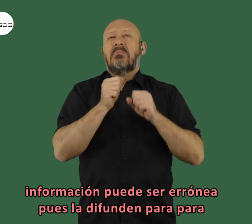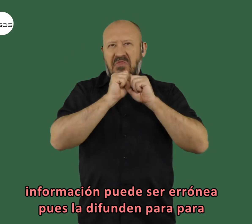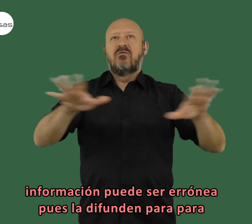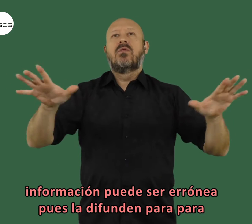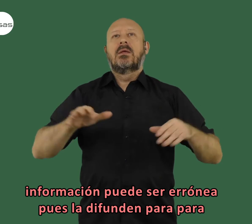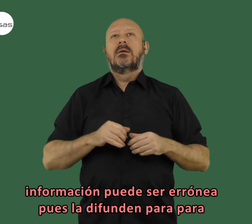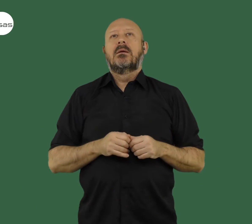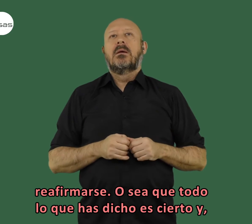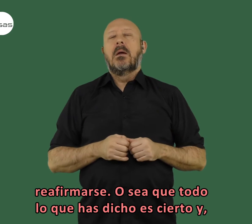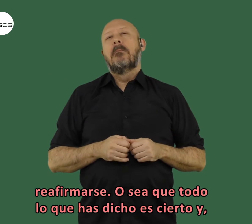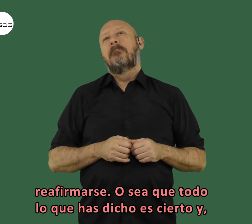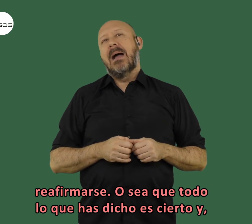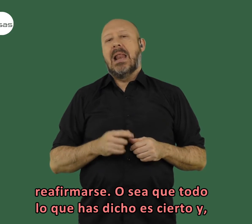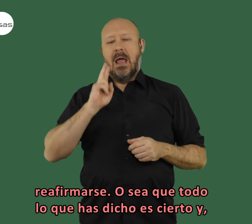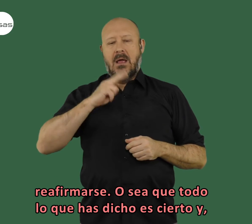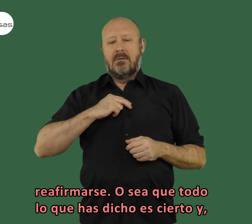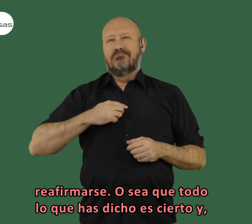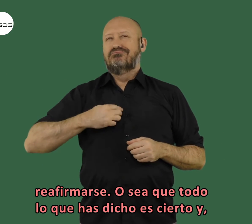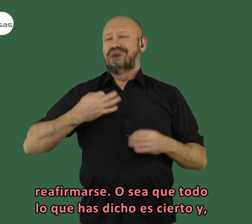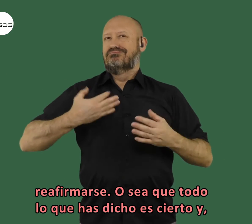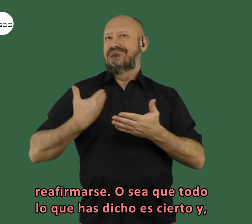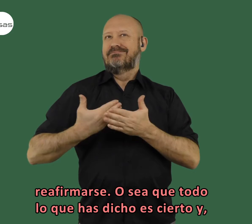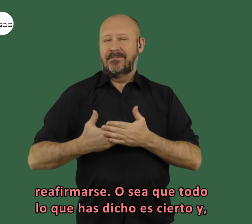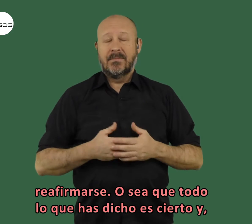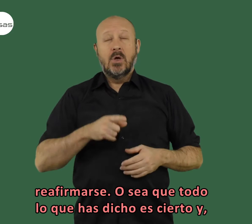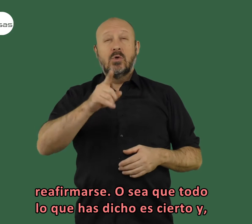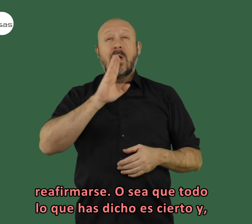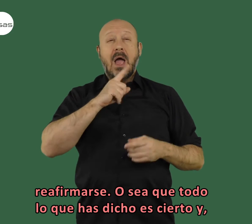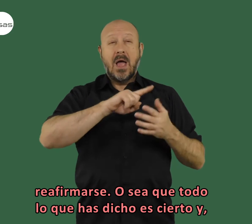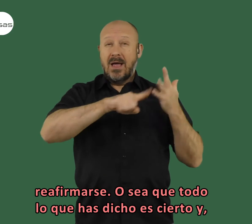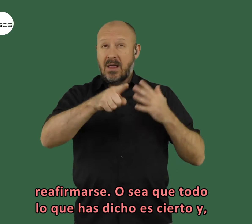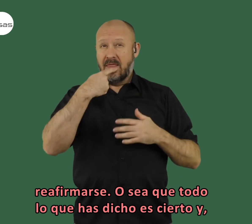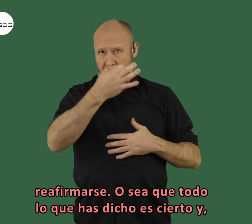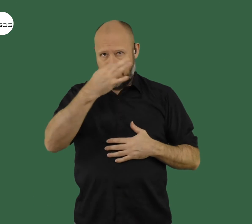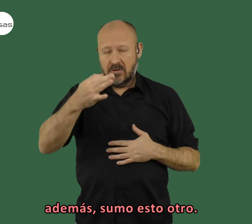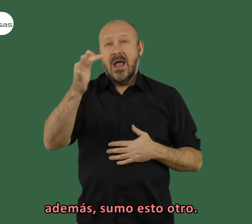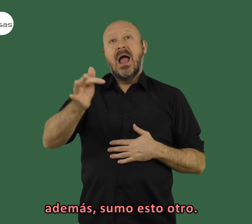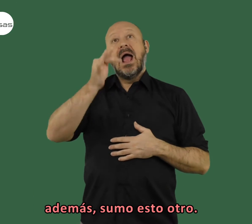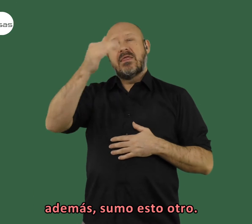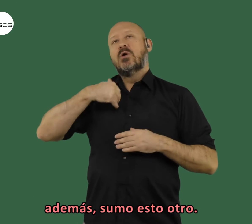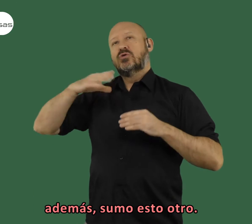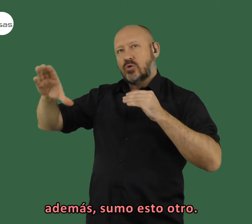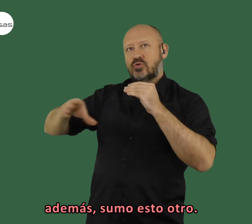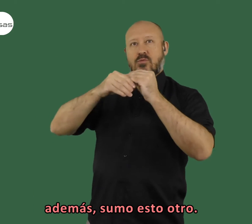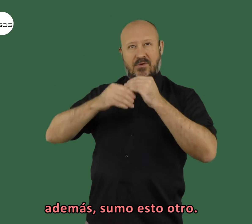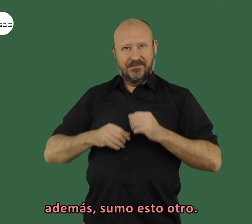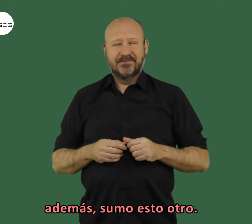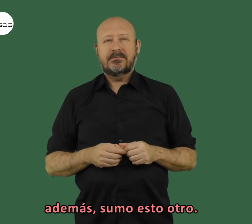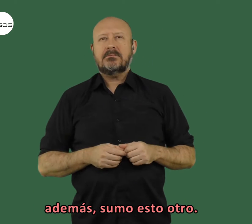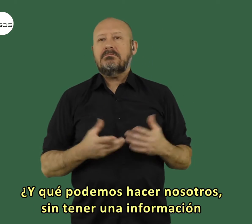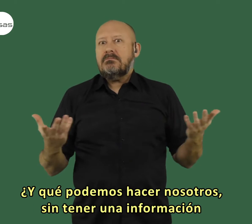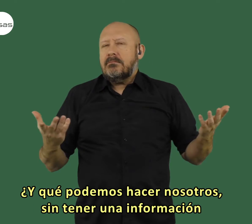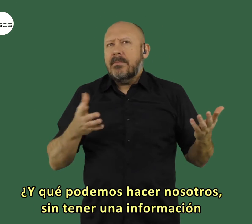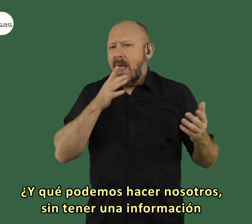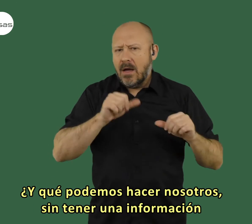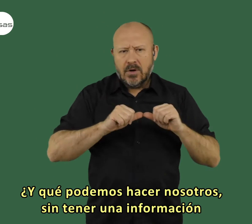la difunden para reafirmarse. O sea que todo lo que has dicho es cierto y, además, sumo esto otro.